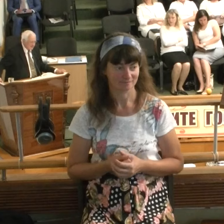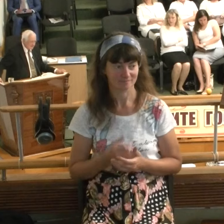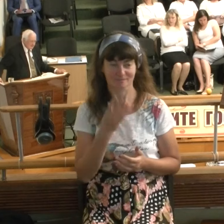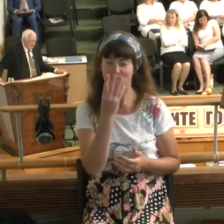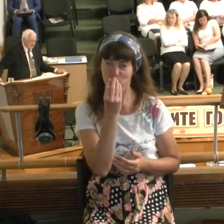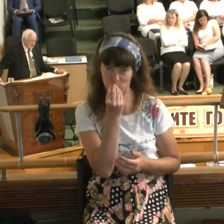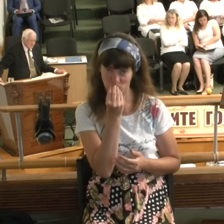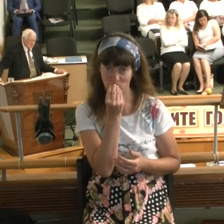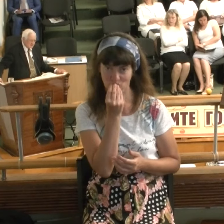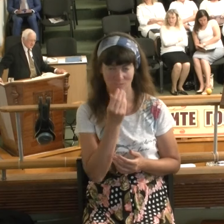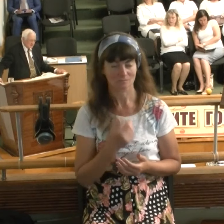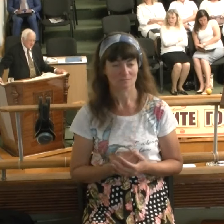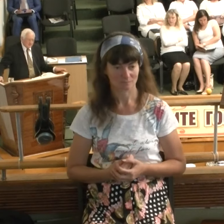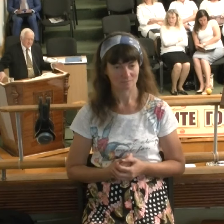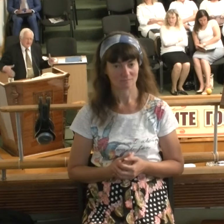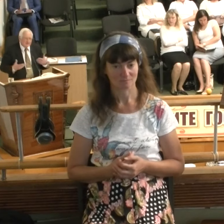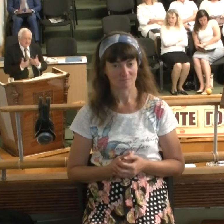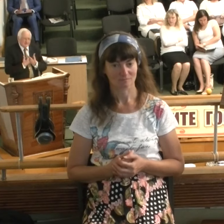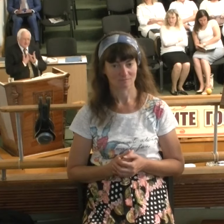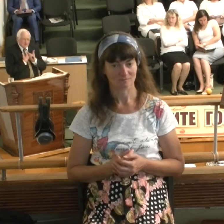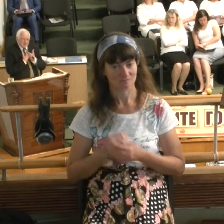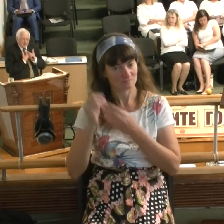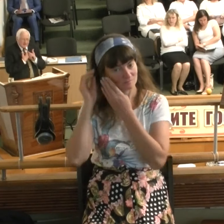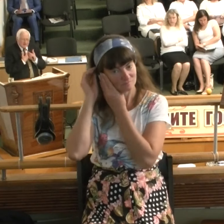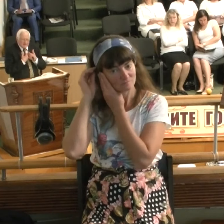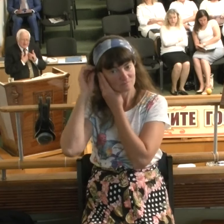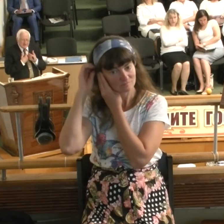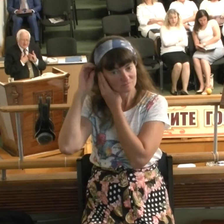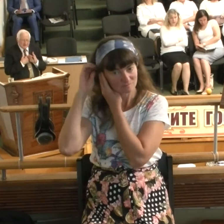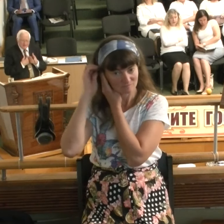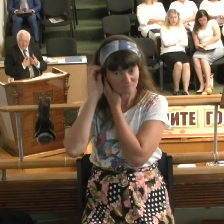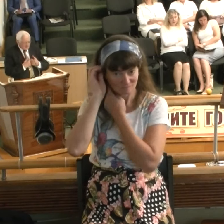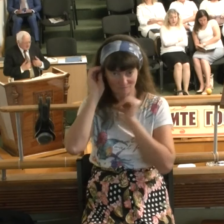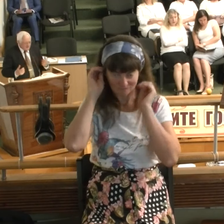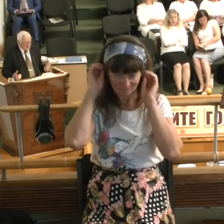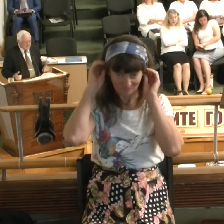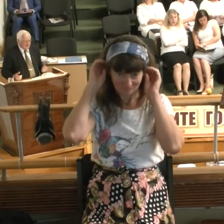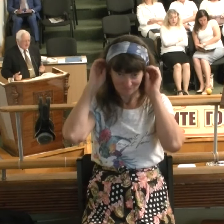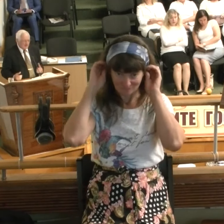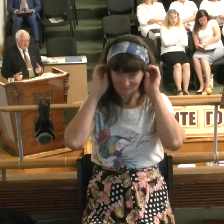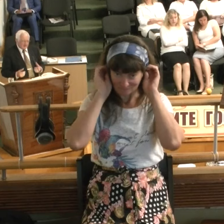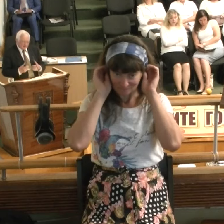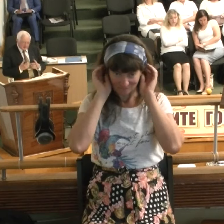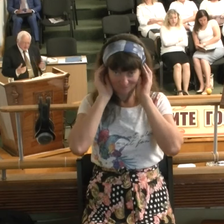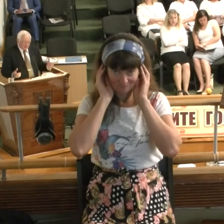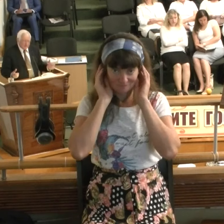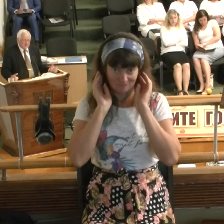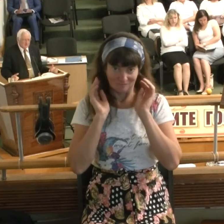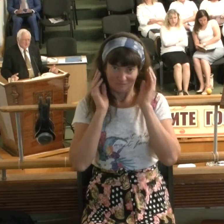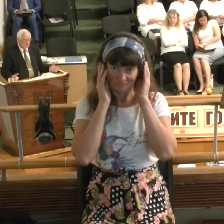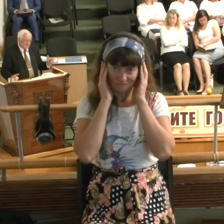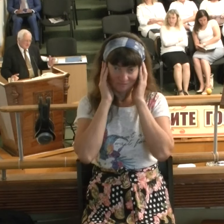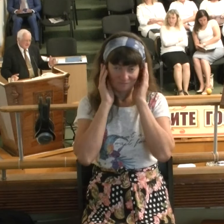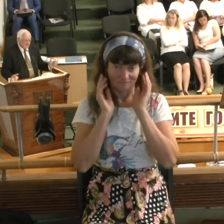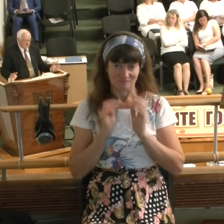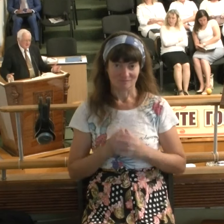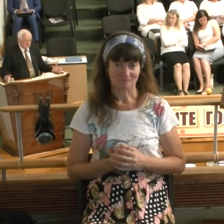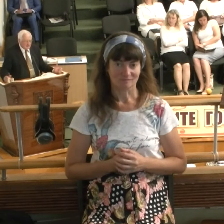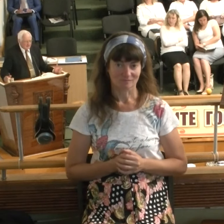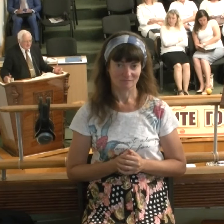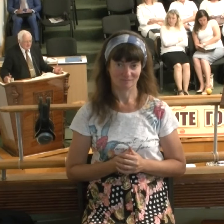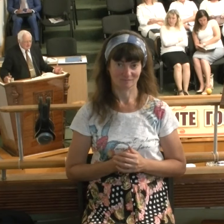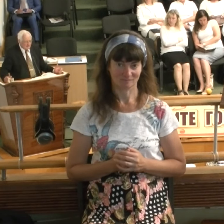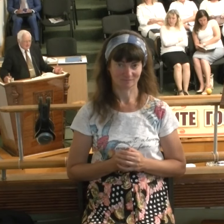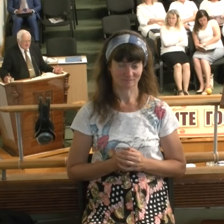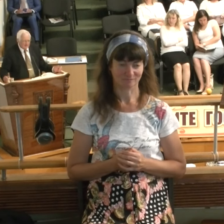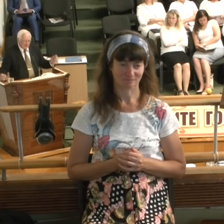да? Так же, братья и сестры. А потом Павел даже и тот однажды сказал, не выдержал, стыду скажу, у нас на это не